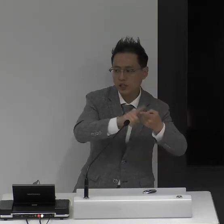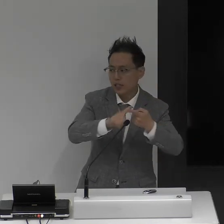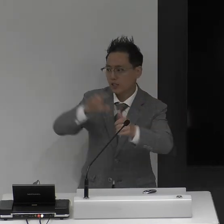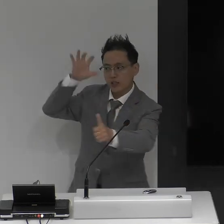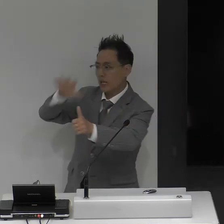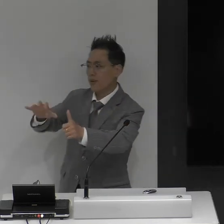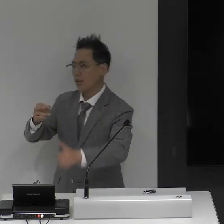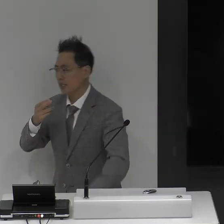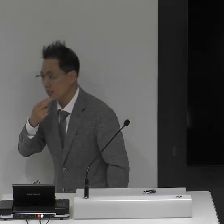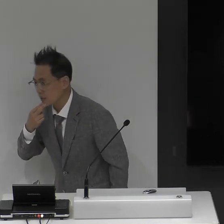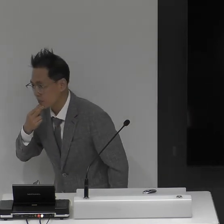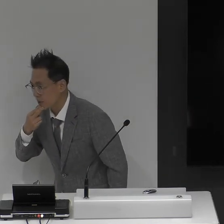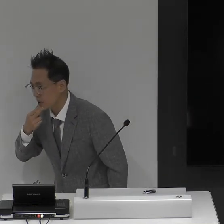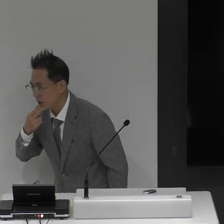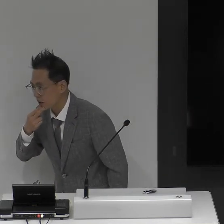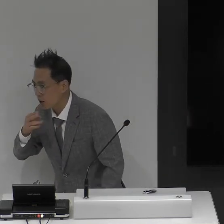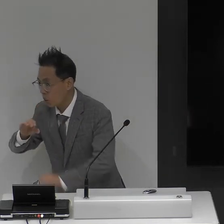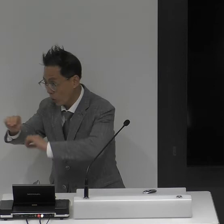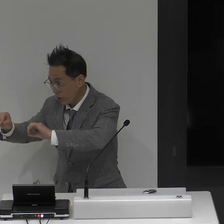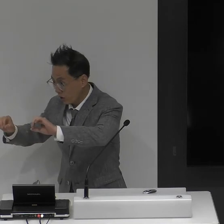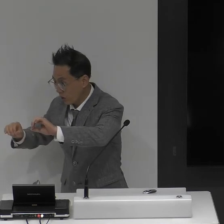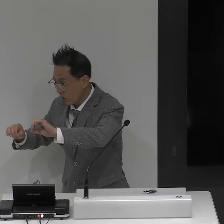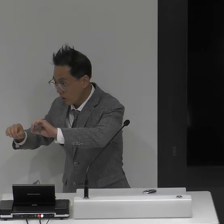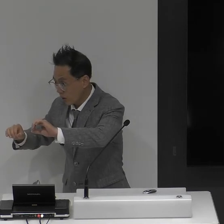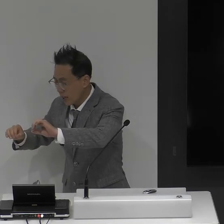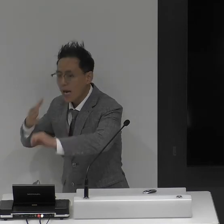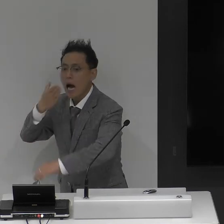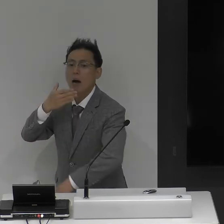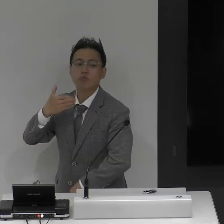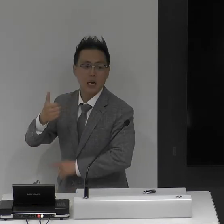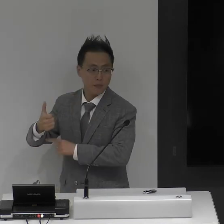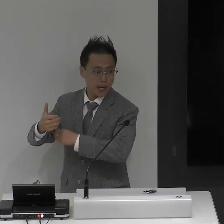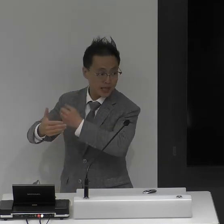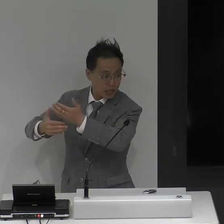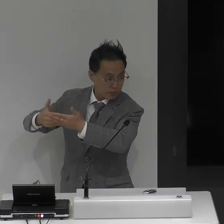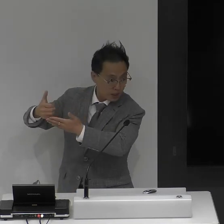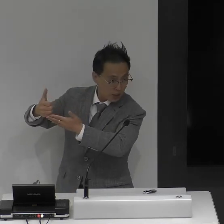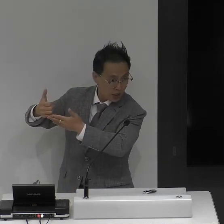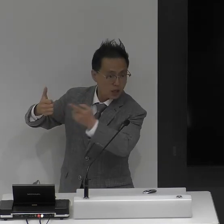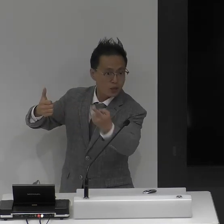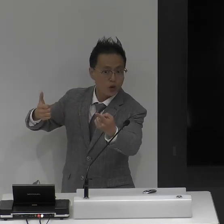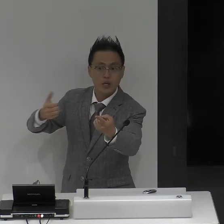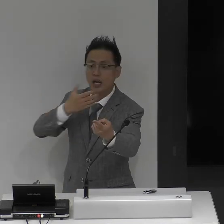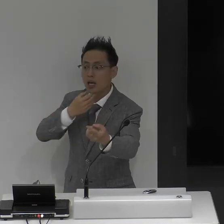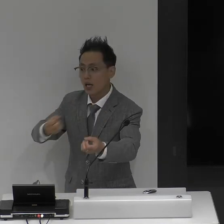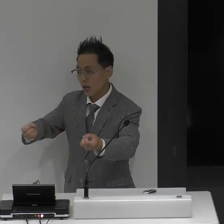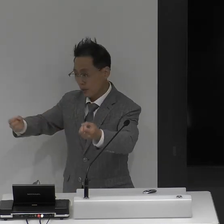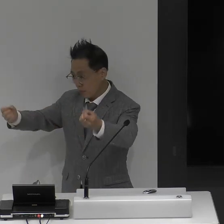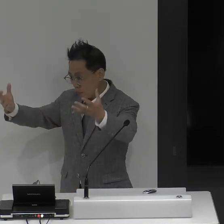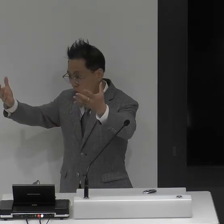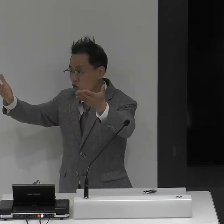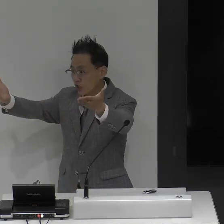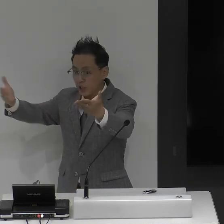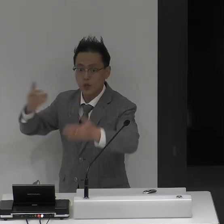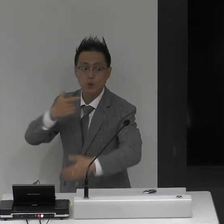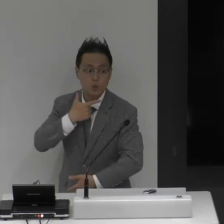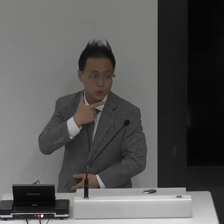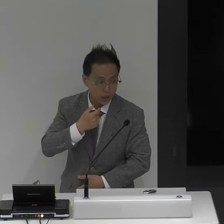의해서 타박하지 않았습니다. 오히려 아브라함의 하나님이 너에게 복 주시기를